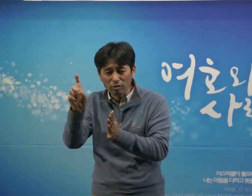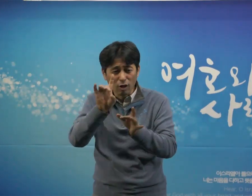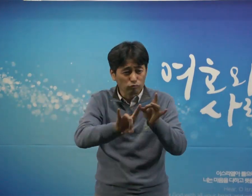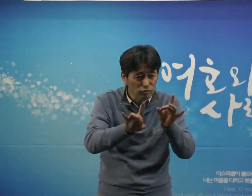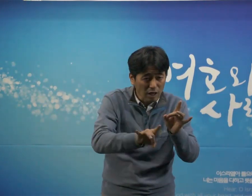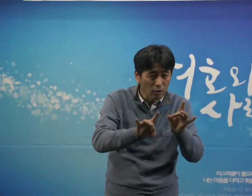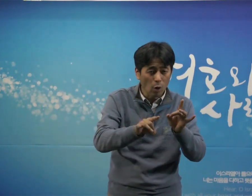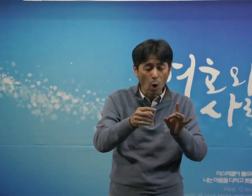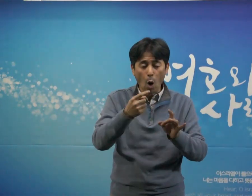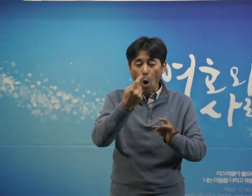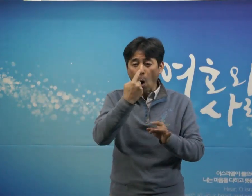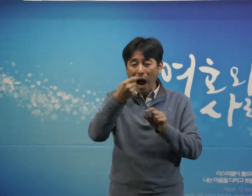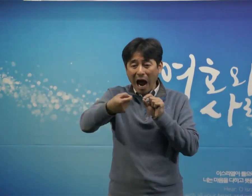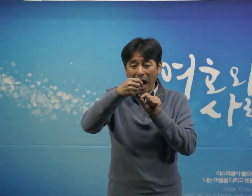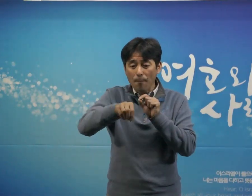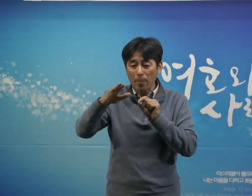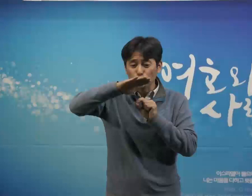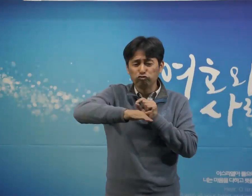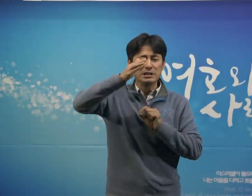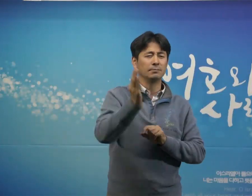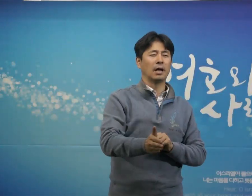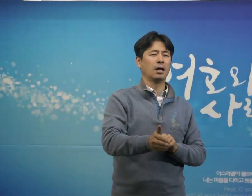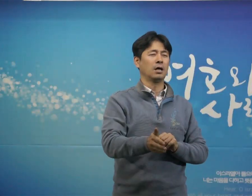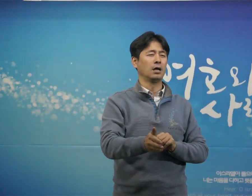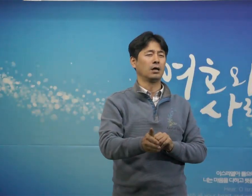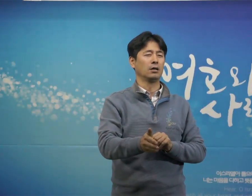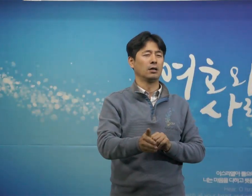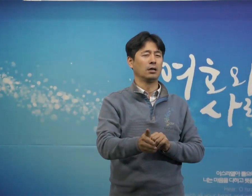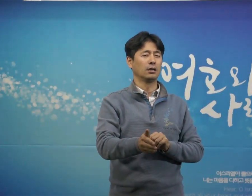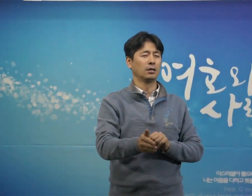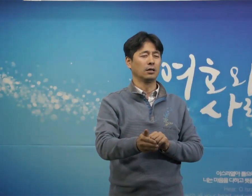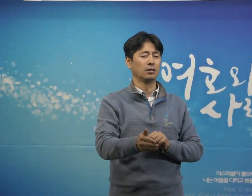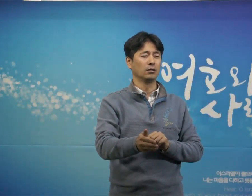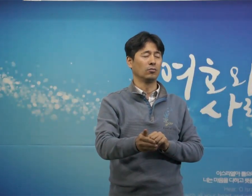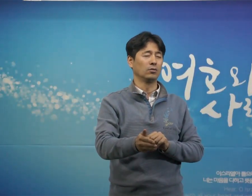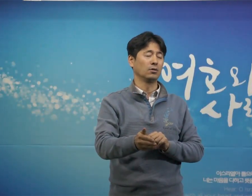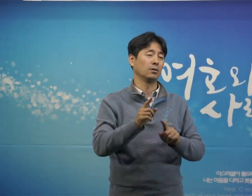어떤 물건, 어떤 우상을 우리 앞에 두지 말라 말씀하셨습니다.